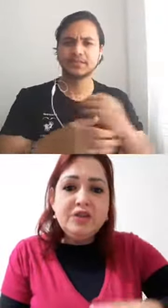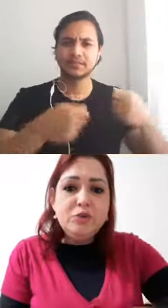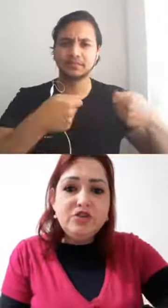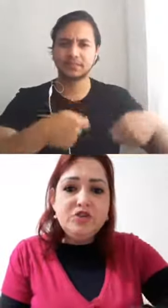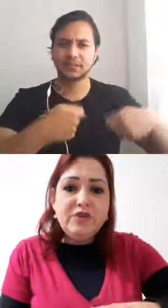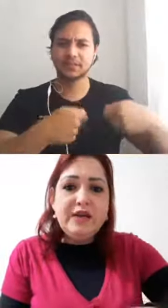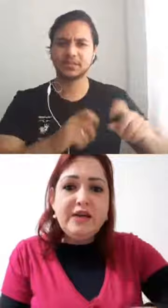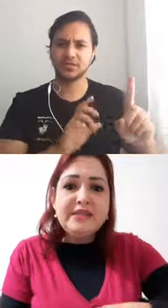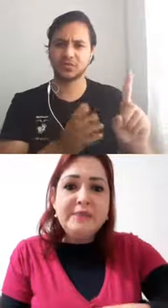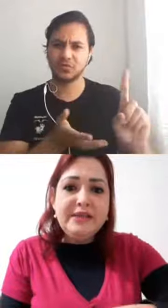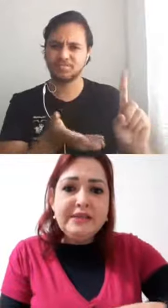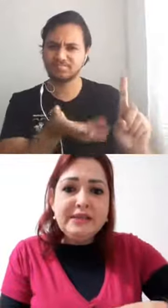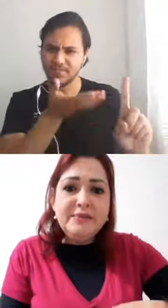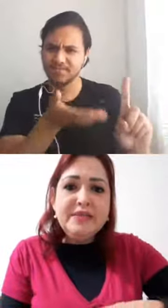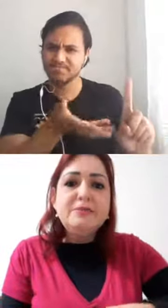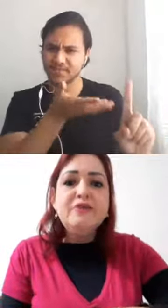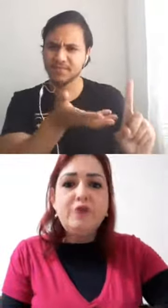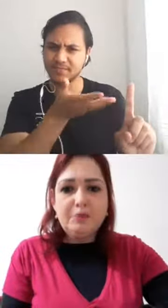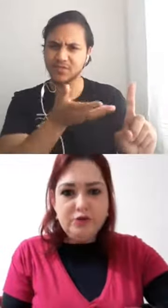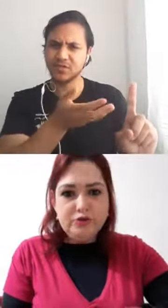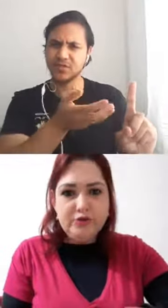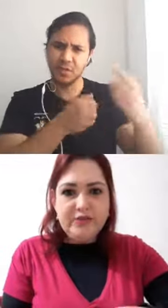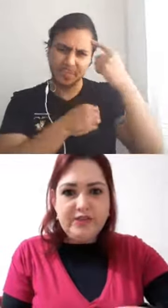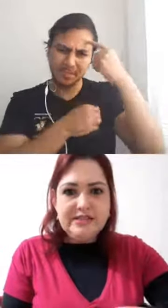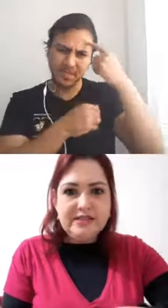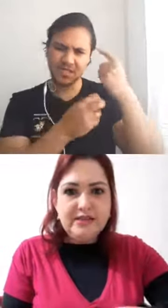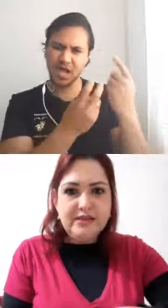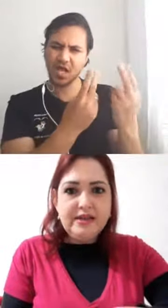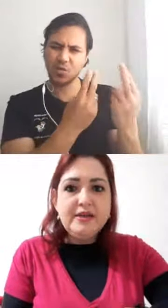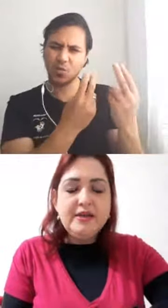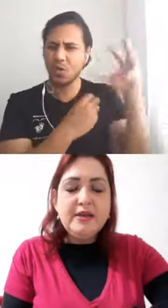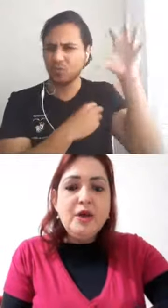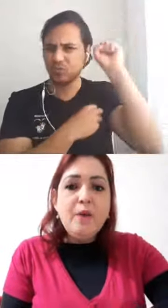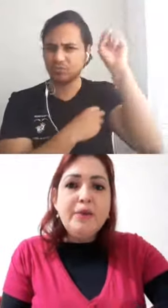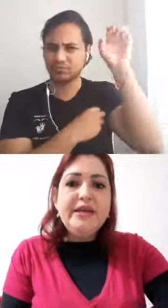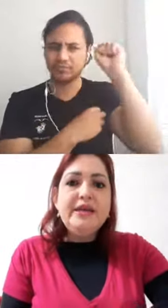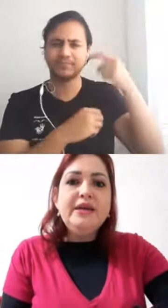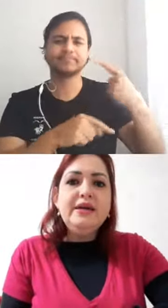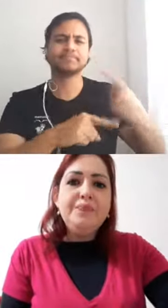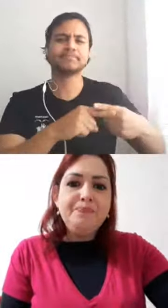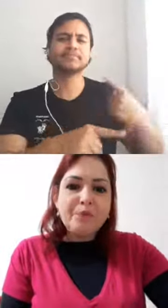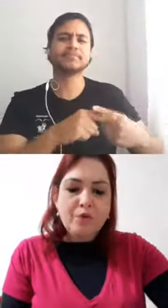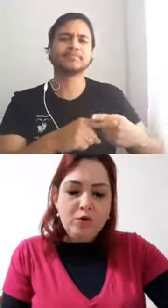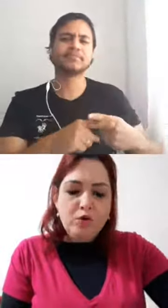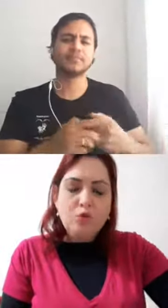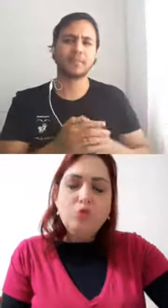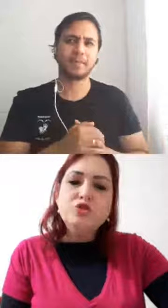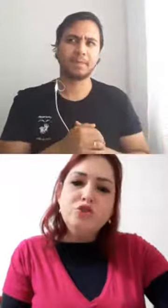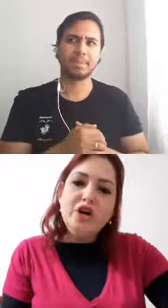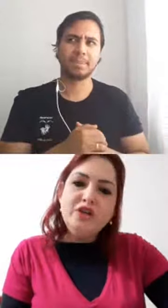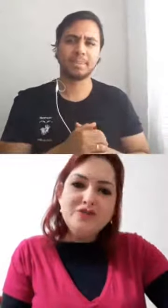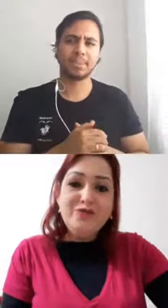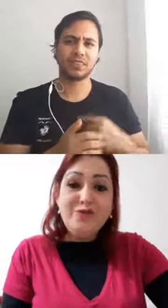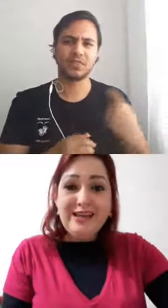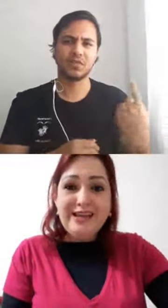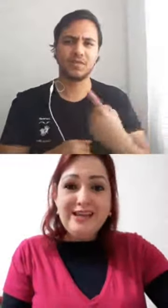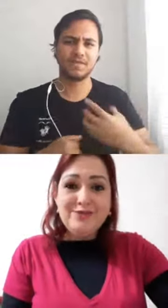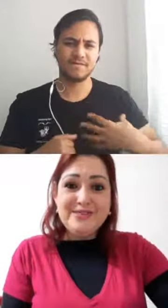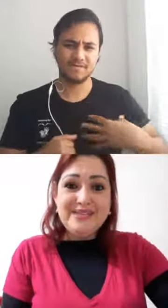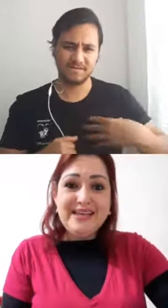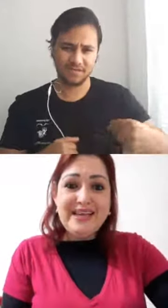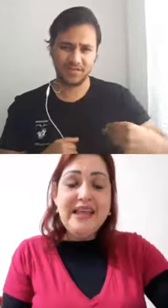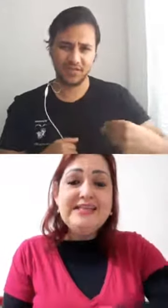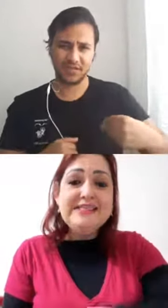ser motivados a pensar da mesma forma que os ouvintes, né? Porque os nossos